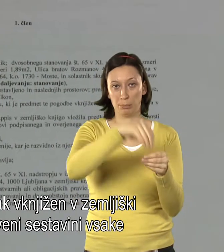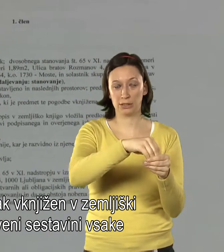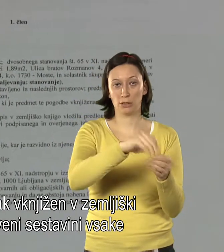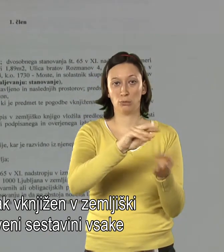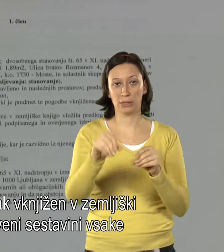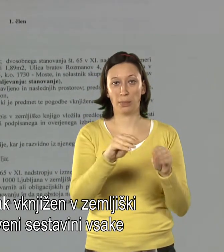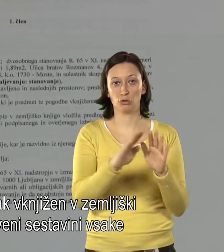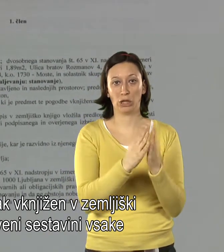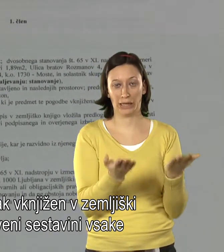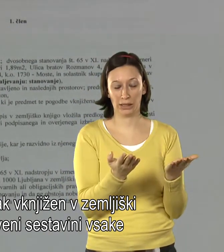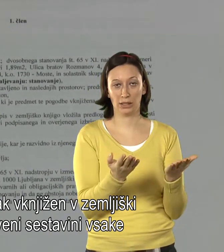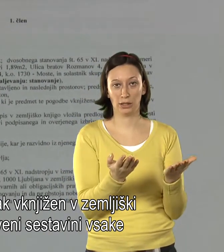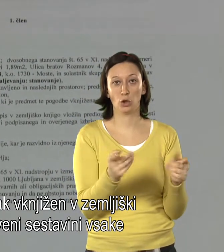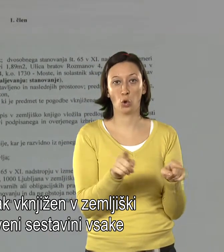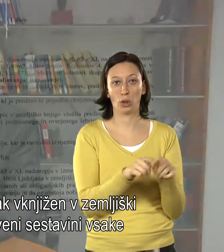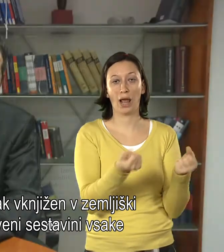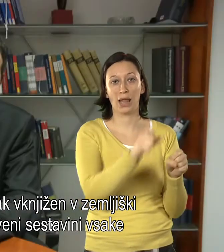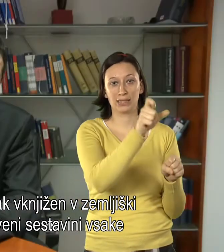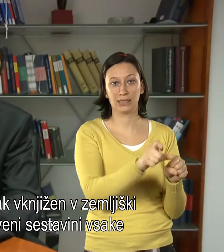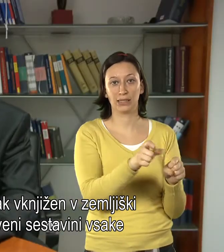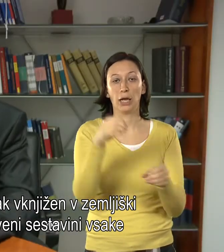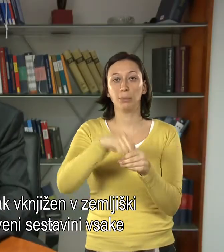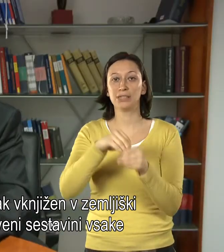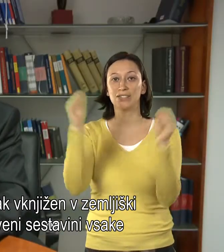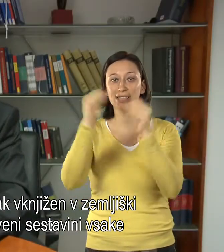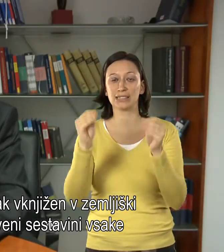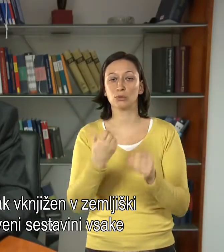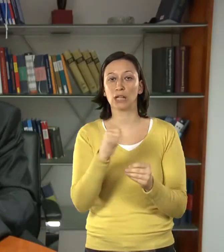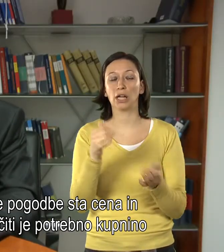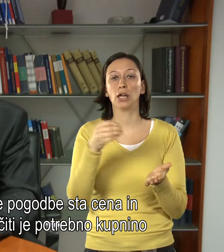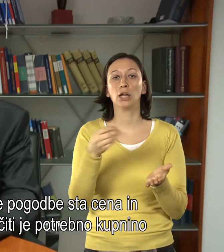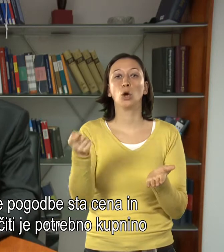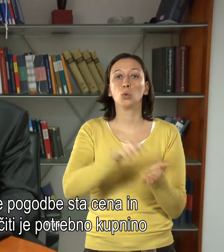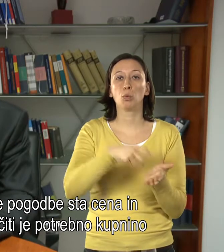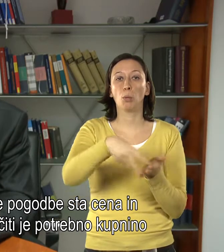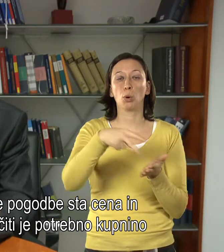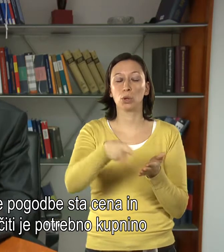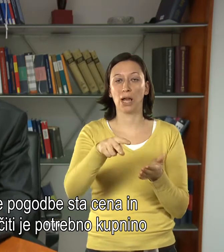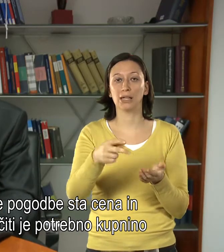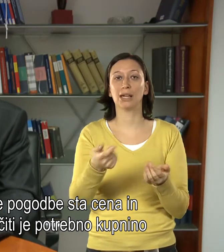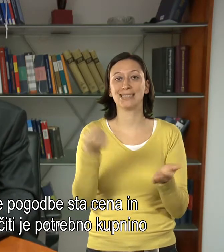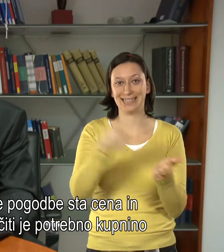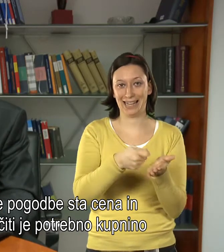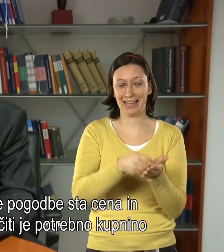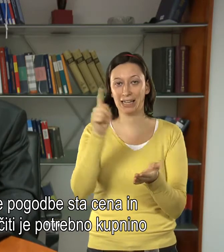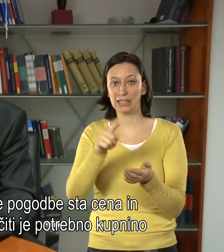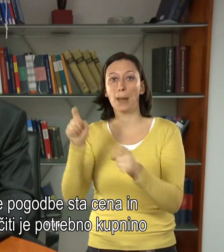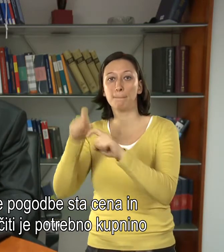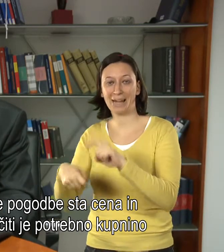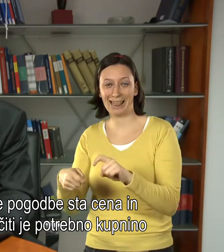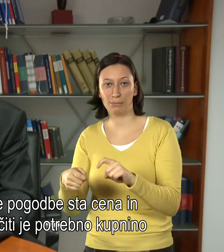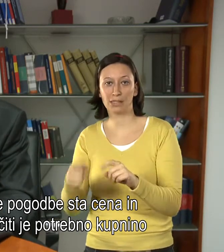vknjižen v zemljiški knjigi. Bistvene sestavine vsake kupoprodajne pogodbe sta cena in pa predmet,